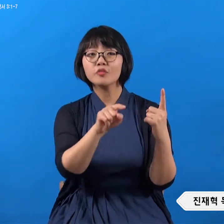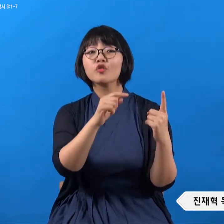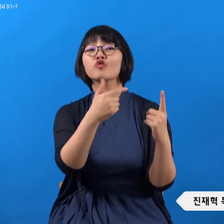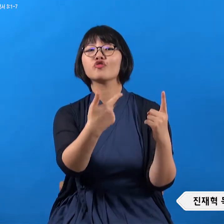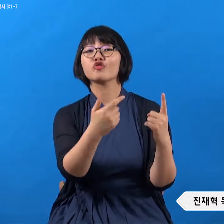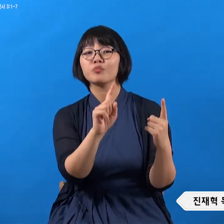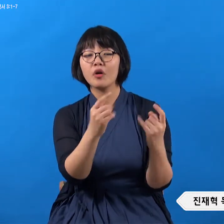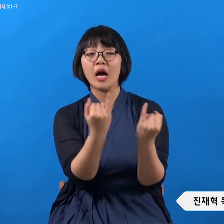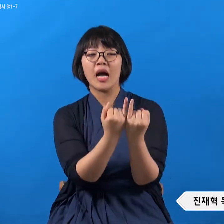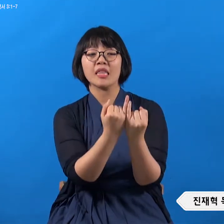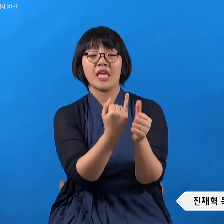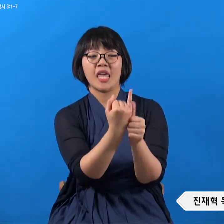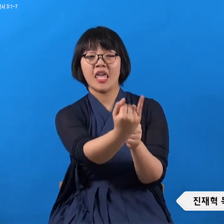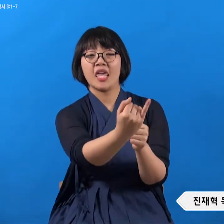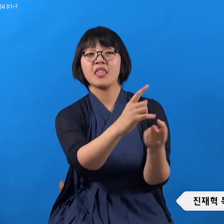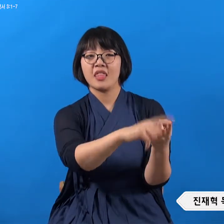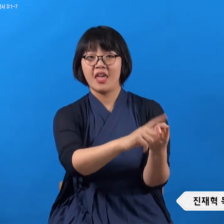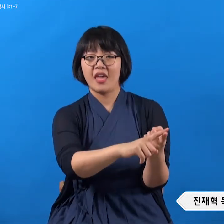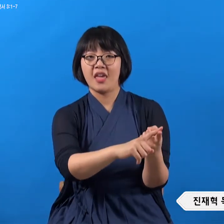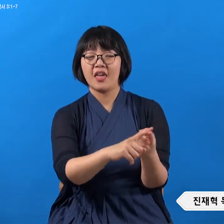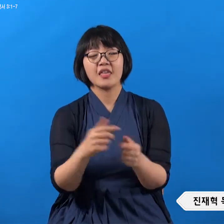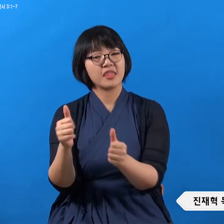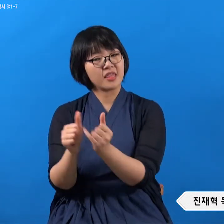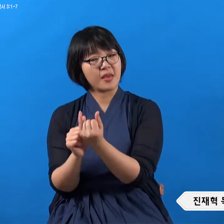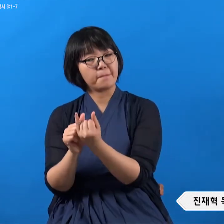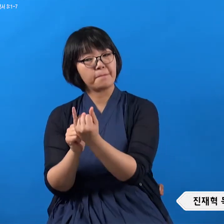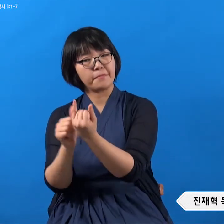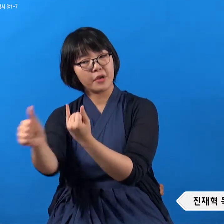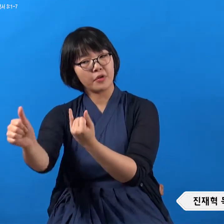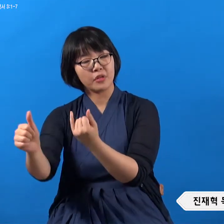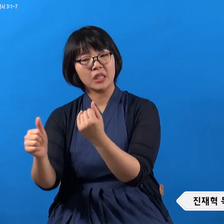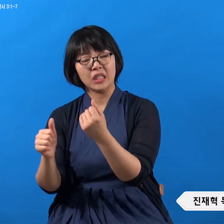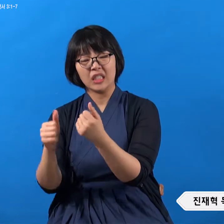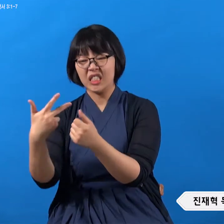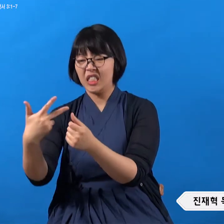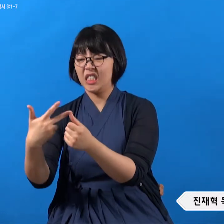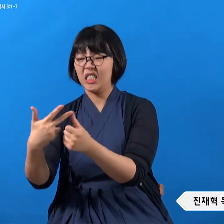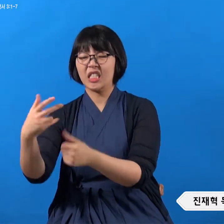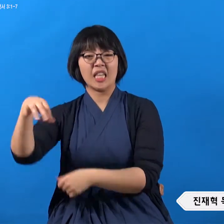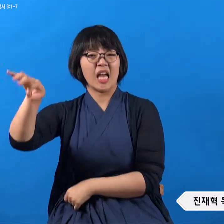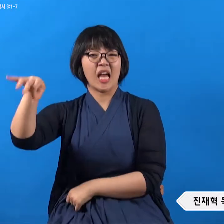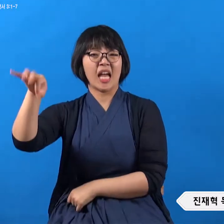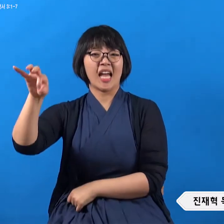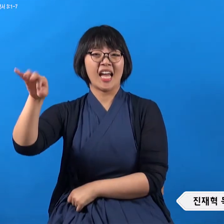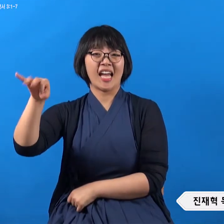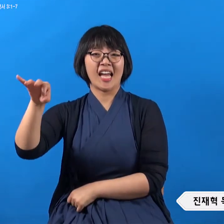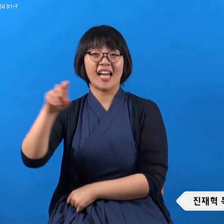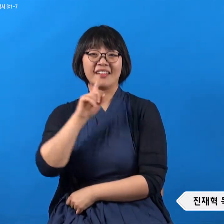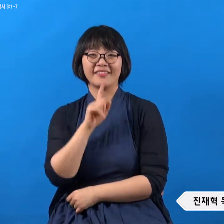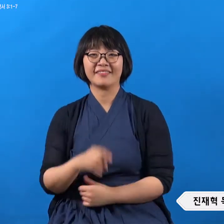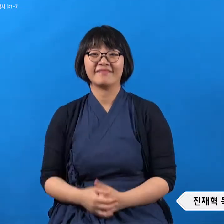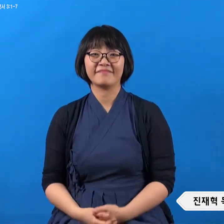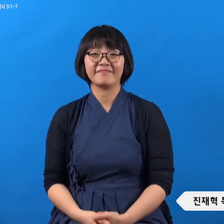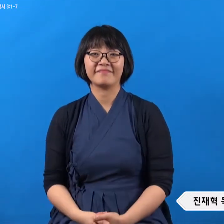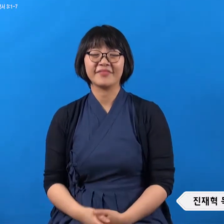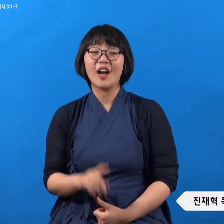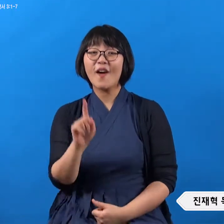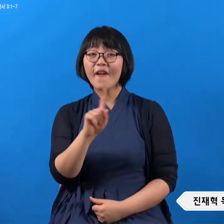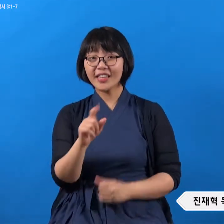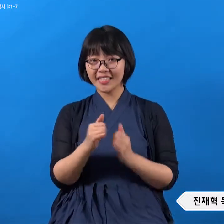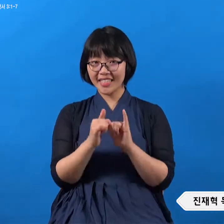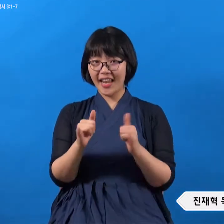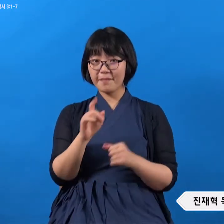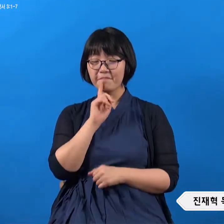1절에서 6절까지 나와 있고 남편에 관한 말씀은 7절 한 절로 나와 있습니다.